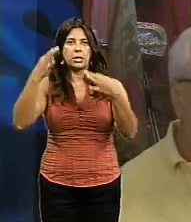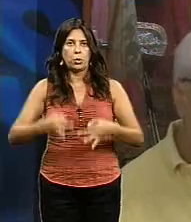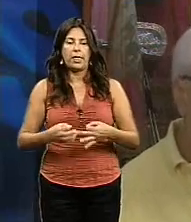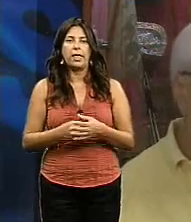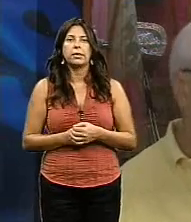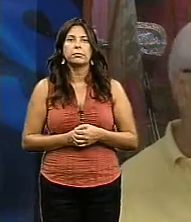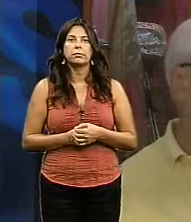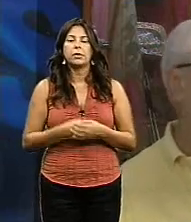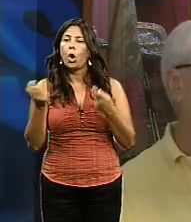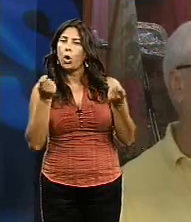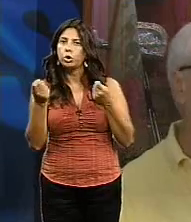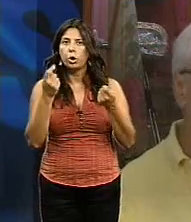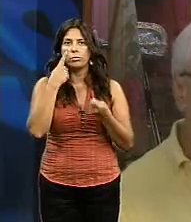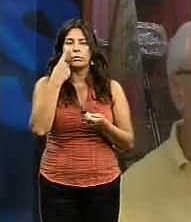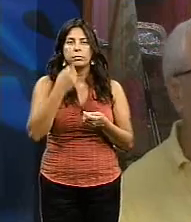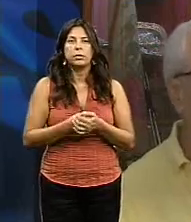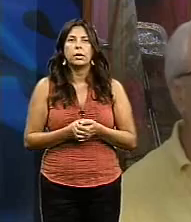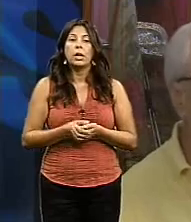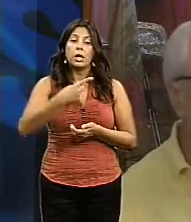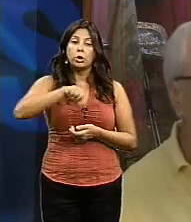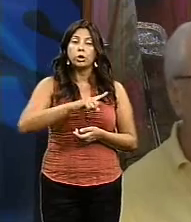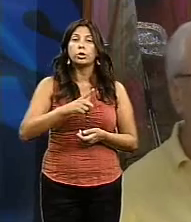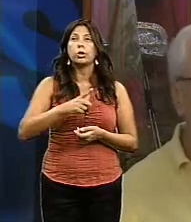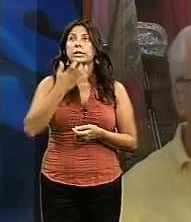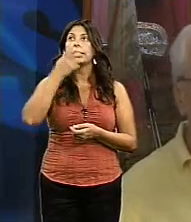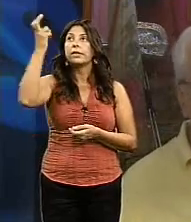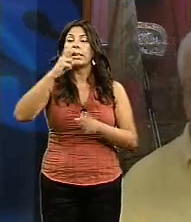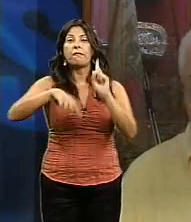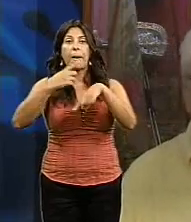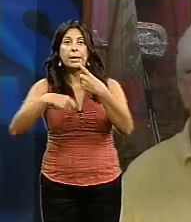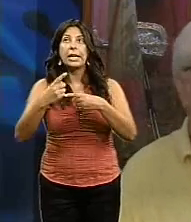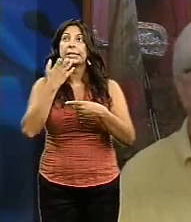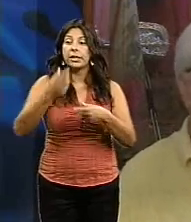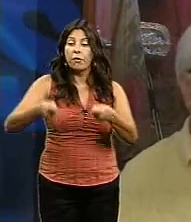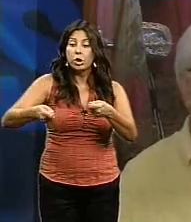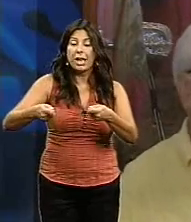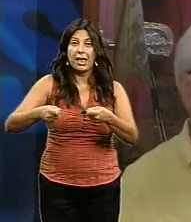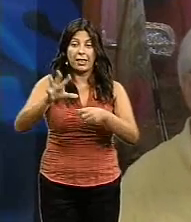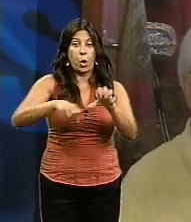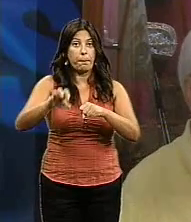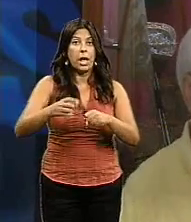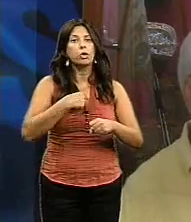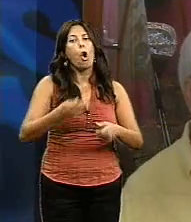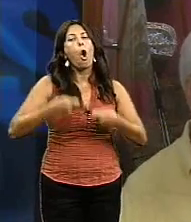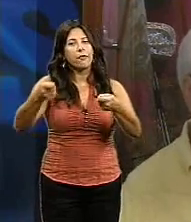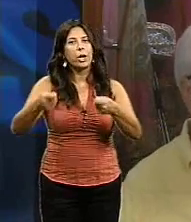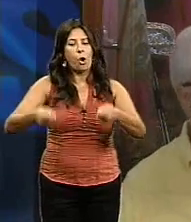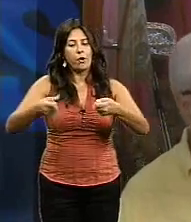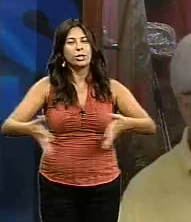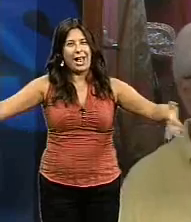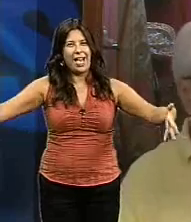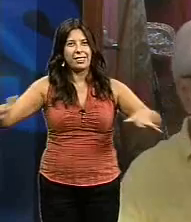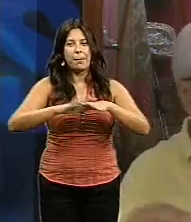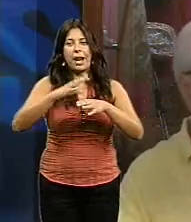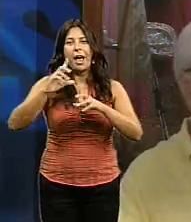Y ya empezamos nosotros, personas ya que van entrando, familia y eso, si no, si llevan las bolsas de compra, pues nosotros le ofrecemos la bolsa grande para que